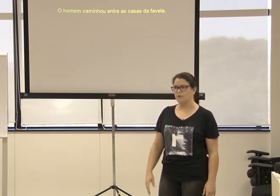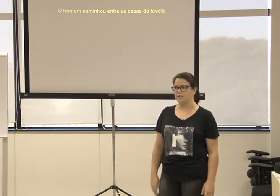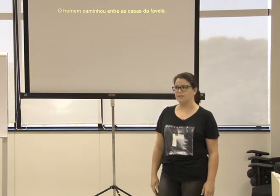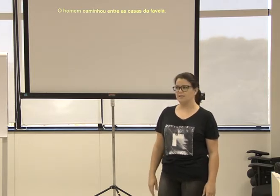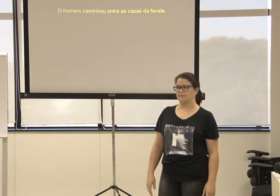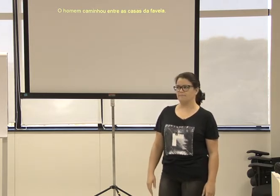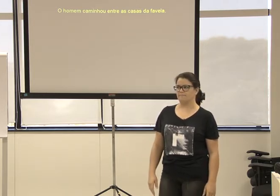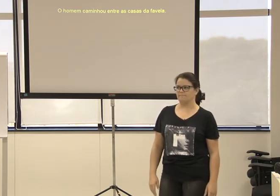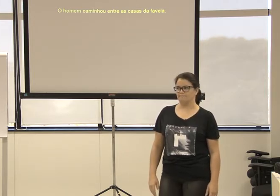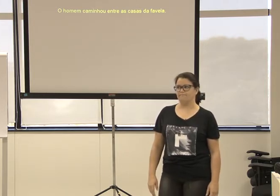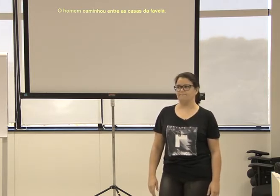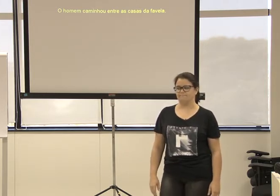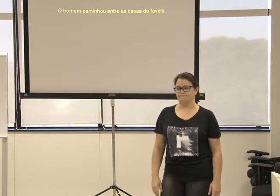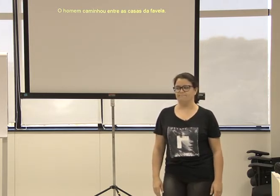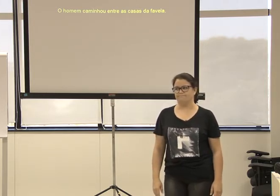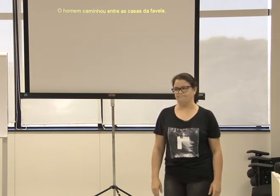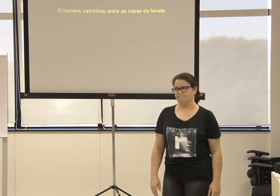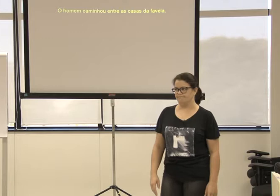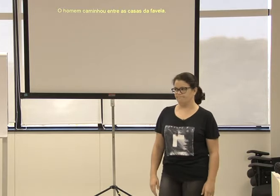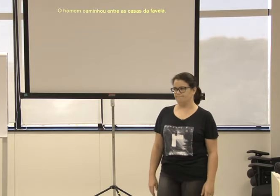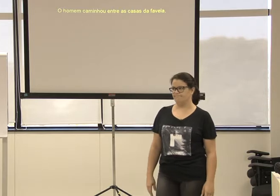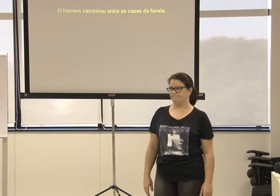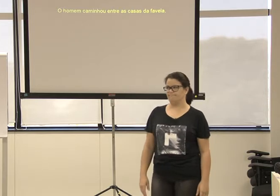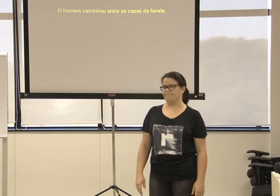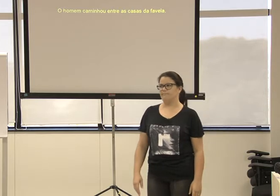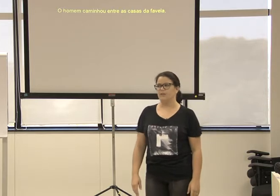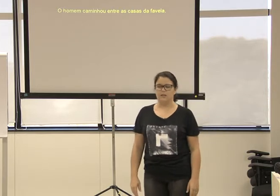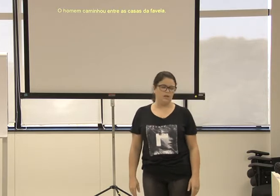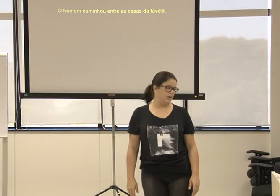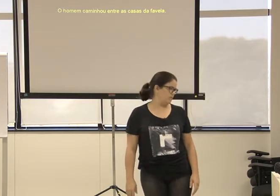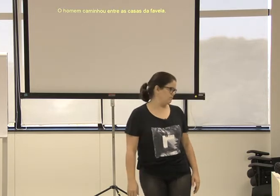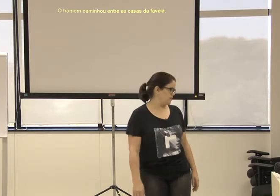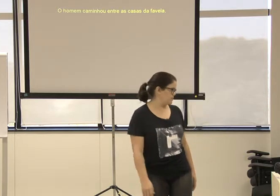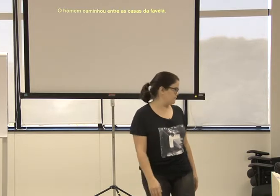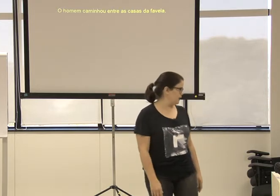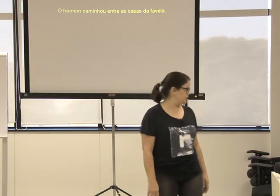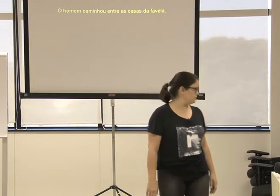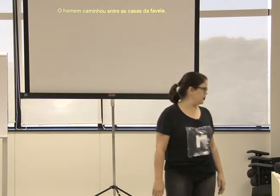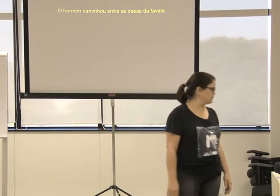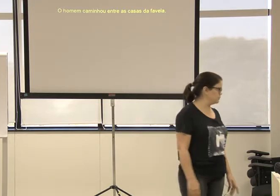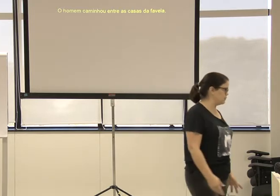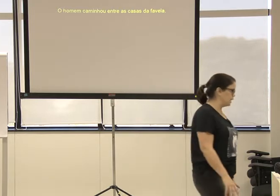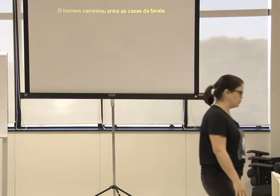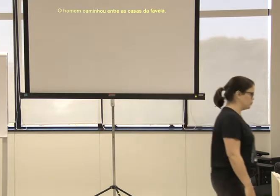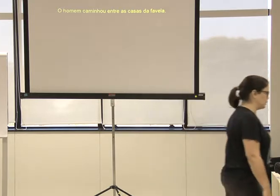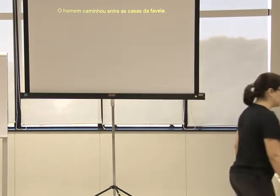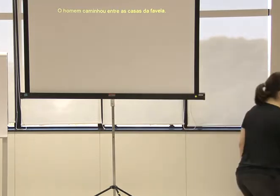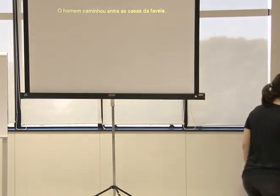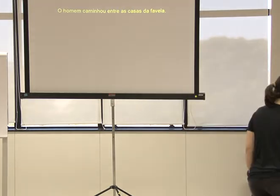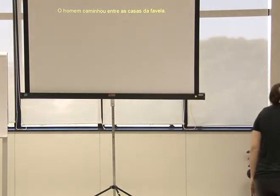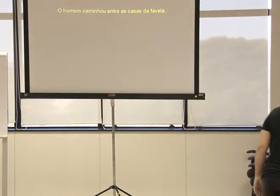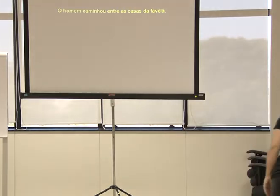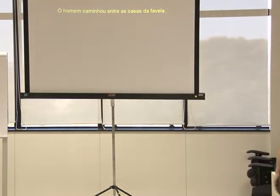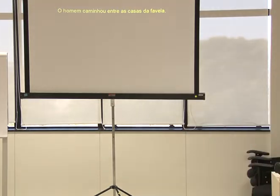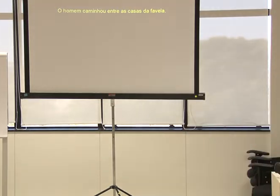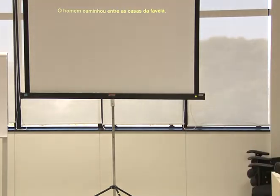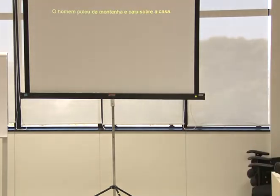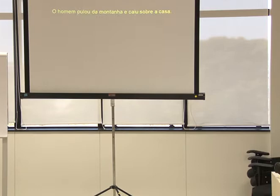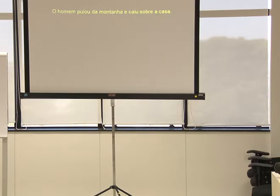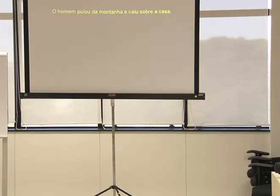polícia. Pois é. E aí os caras são... É, eles batem, matam à toa. Então, você vê que tem